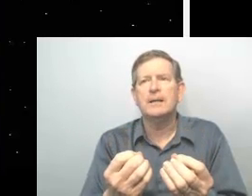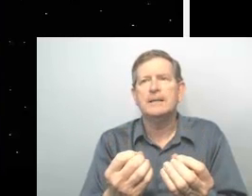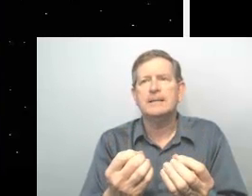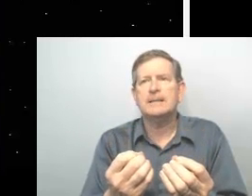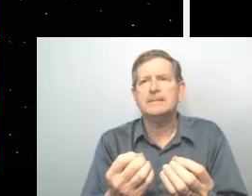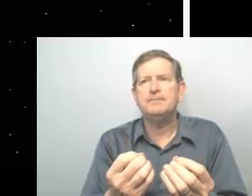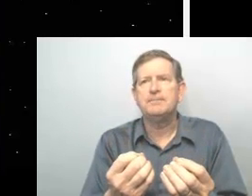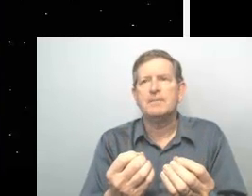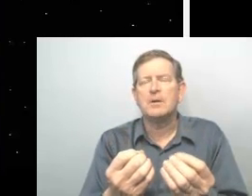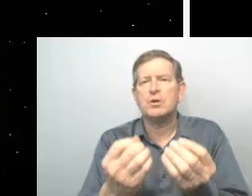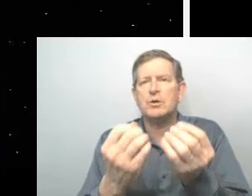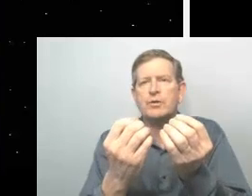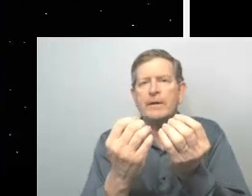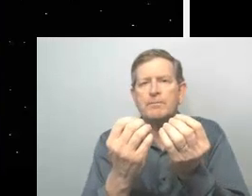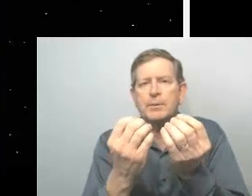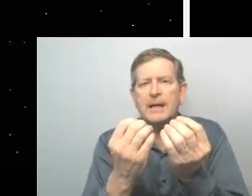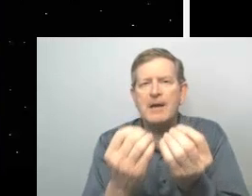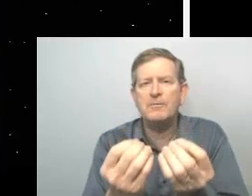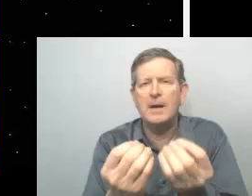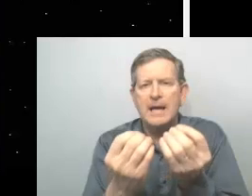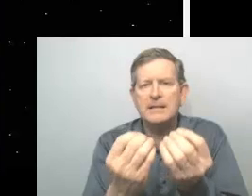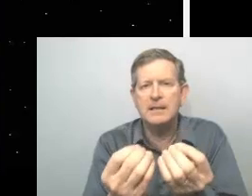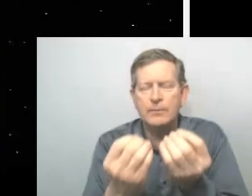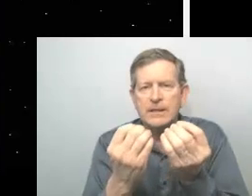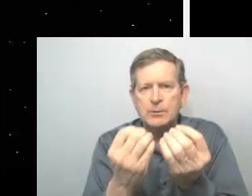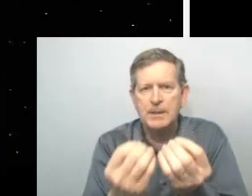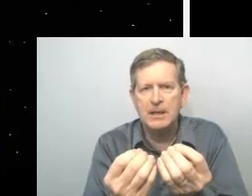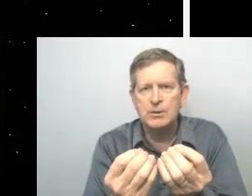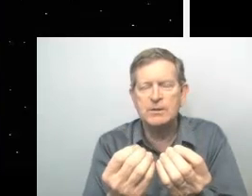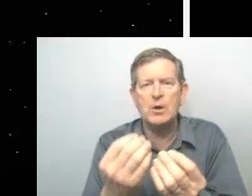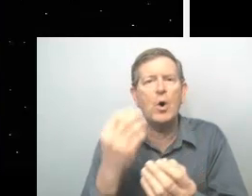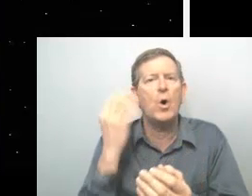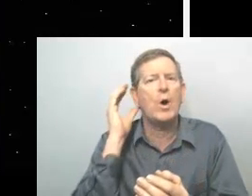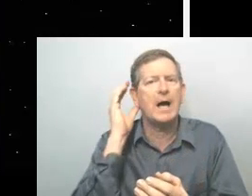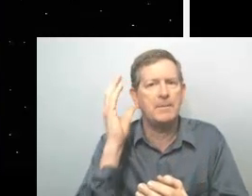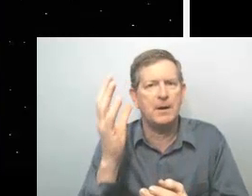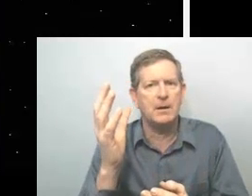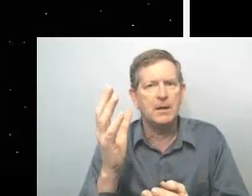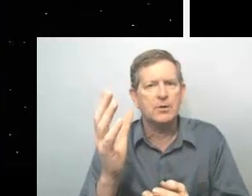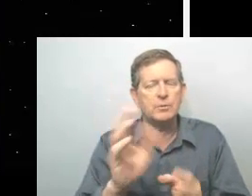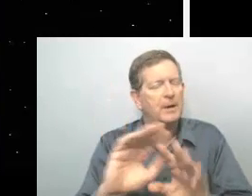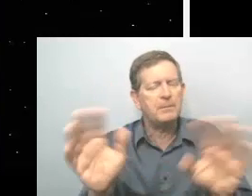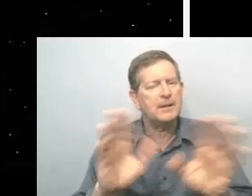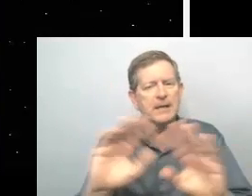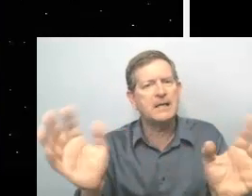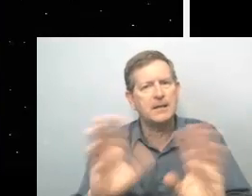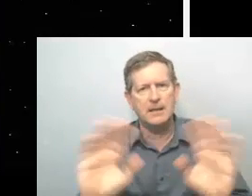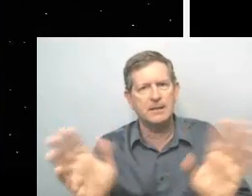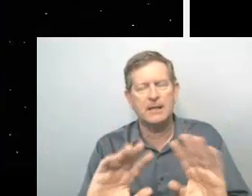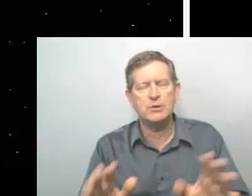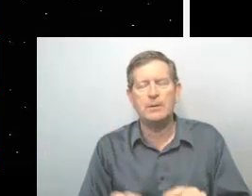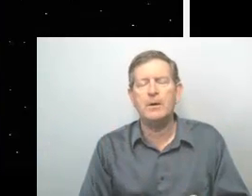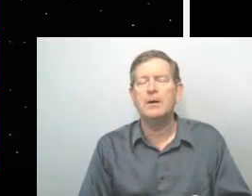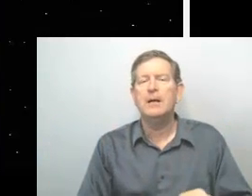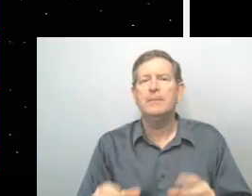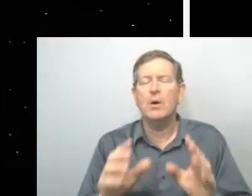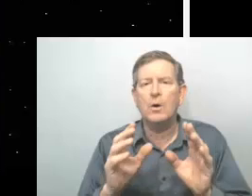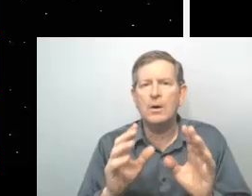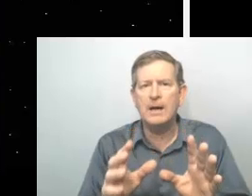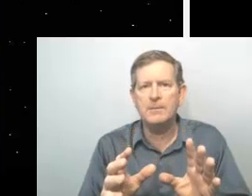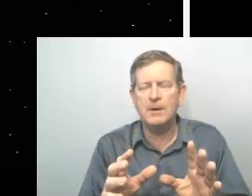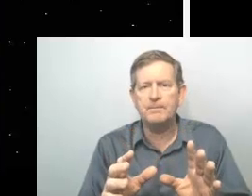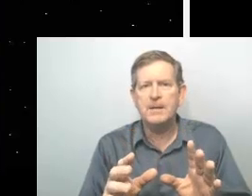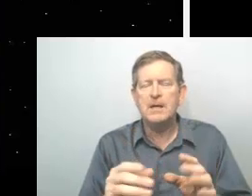sors. Je vais brièvement essayer de vous expliquer ceci oralement. Je ne parle pas de l'écrit actuellement,